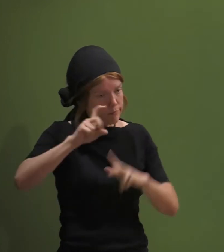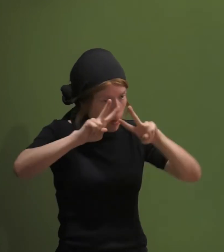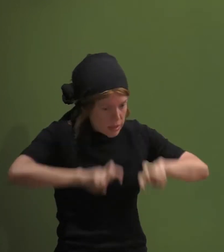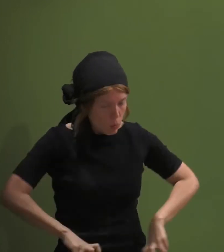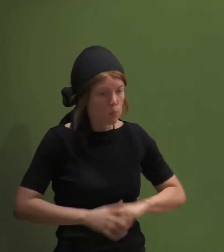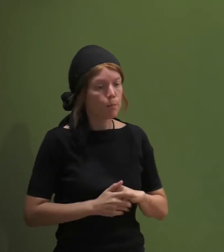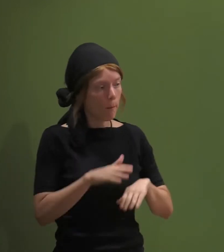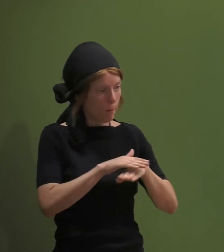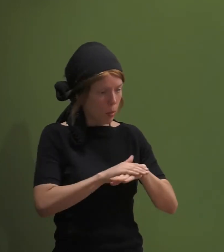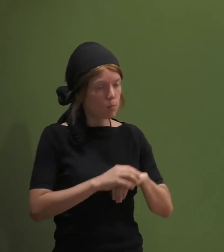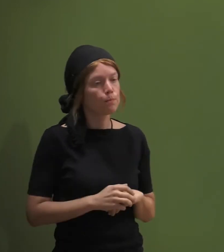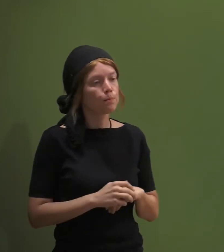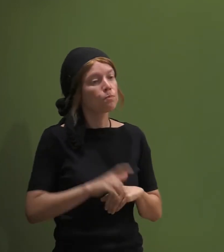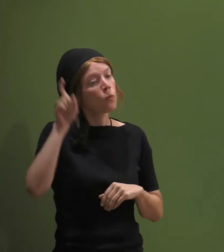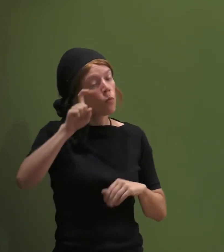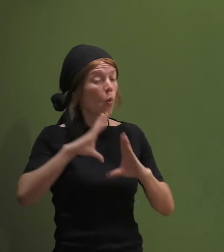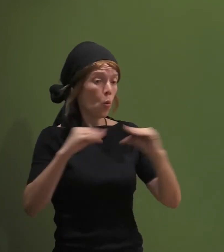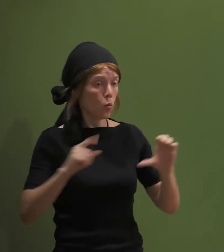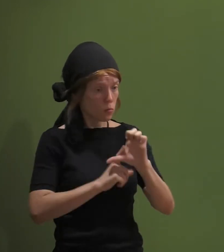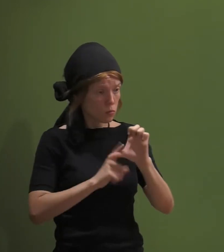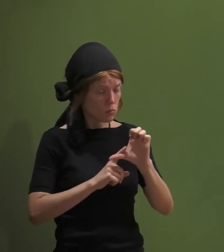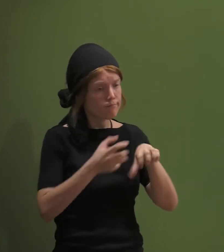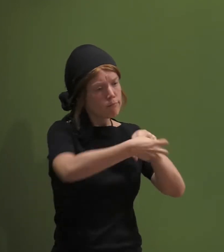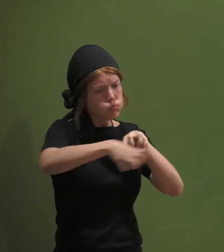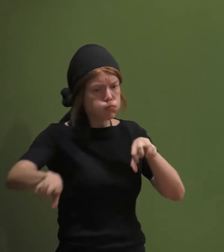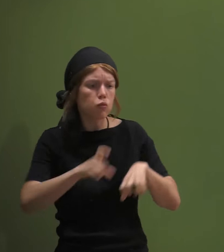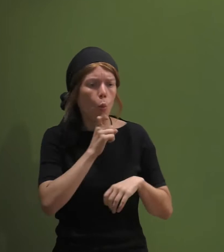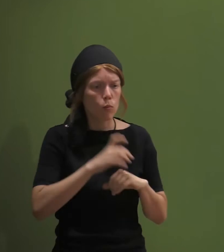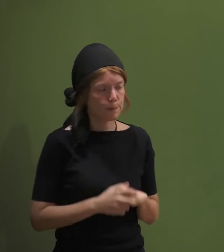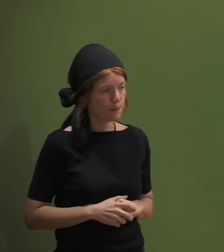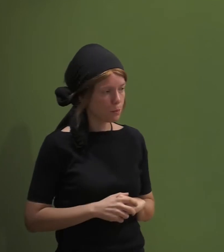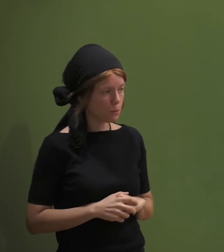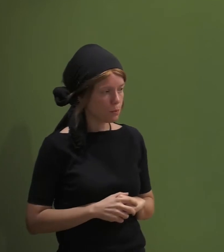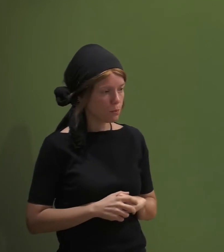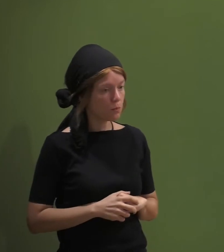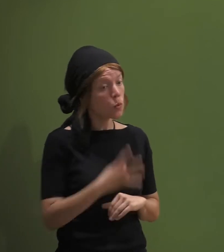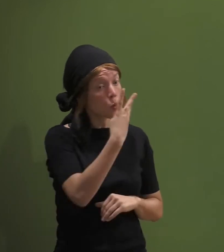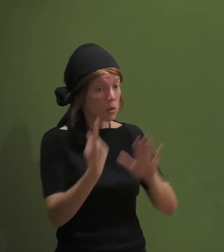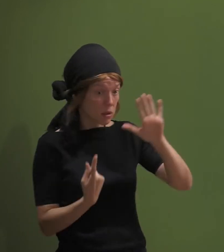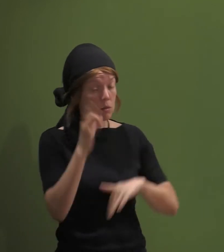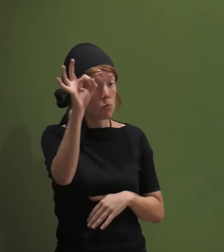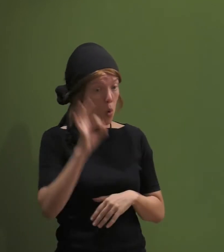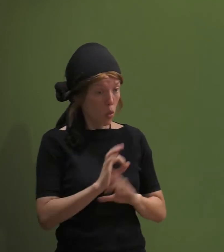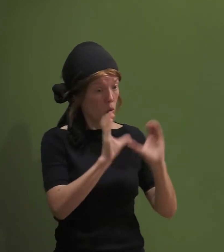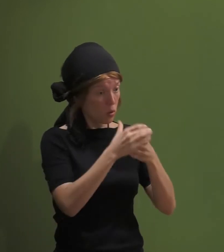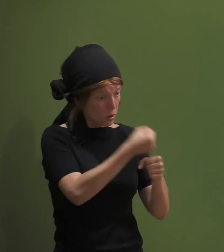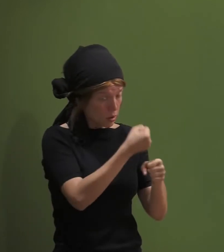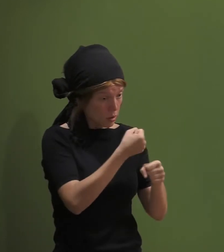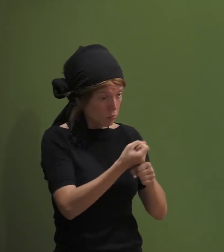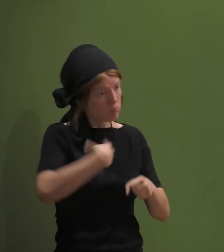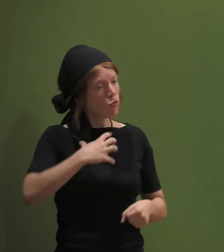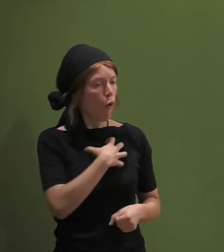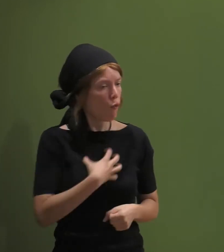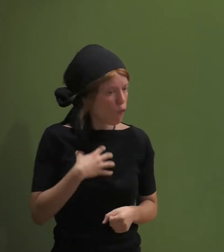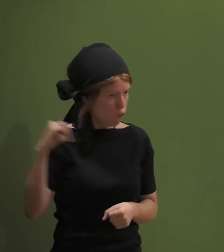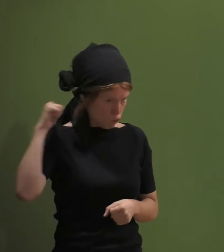personal docente e investigador, el profesorado de la Universidad de Extremadura se distribuye de la siguiente manera. El 46% de la plantilla somos funcionarios